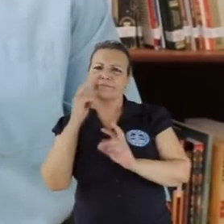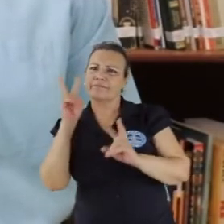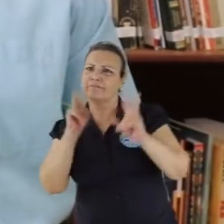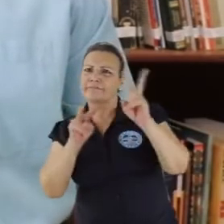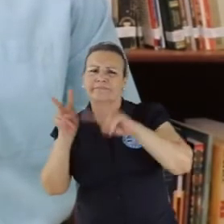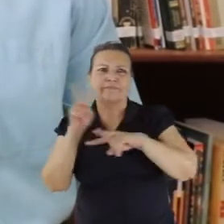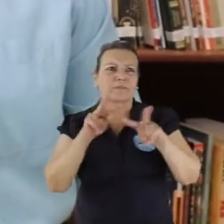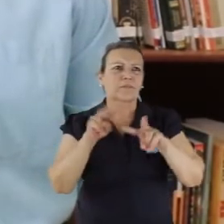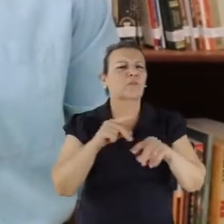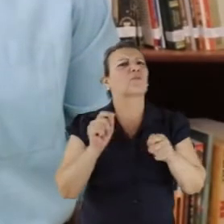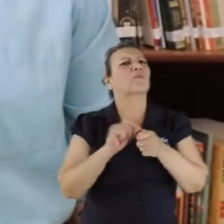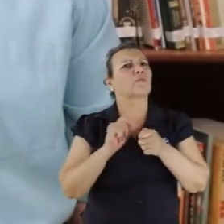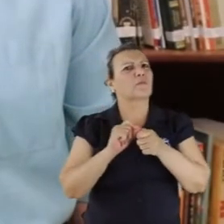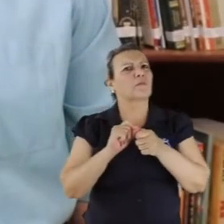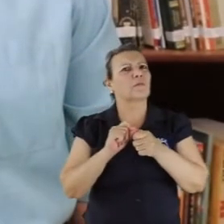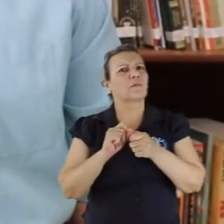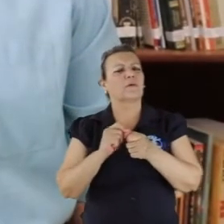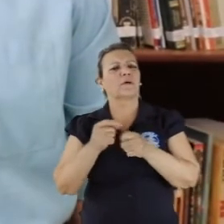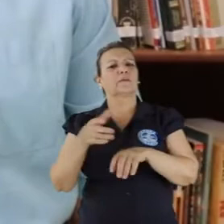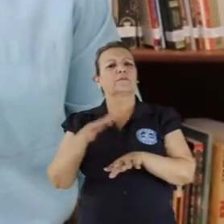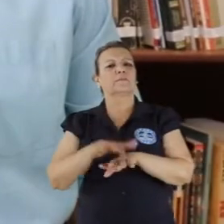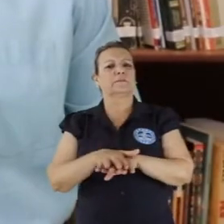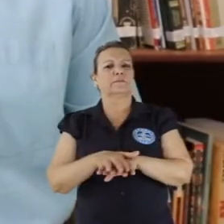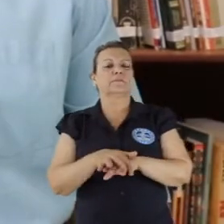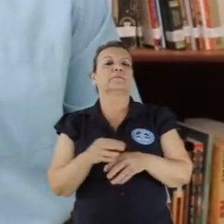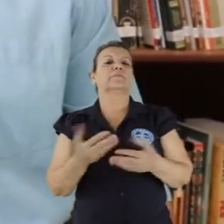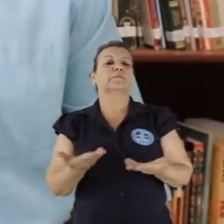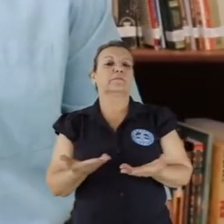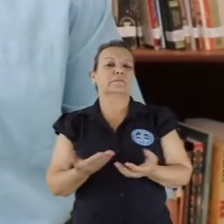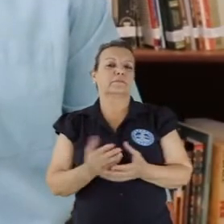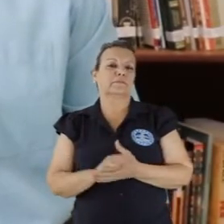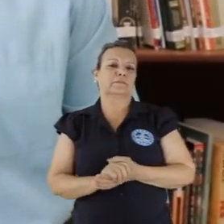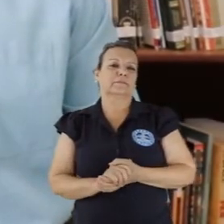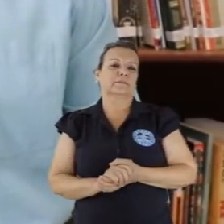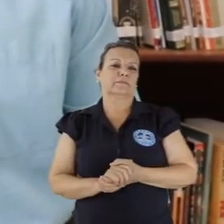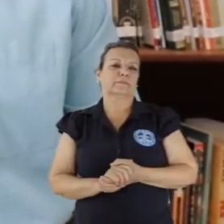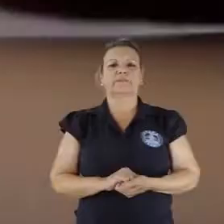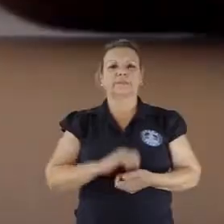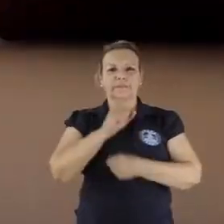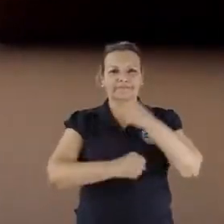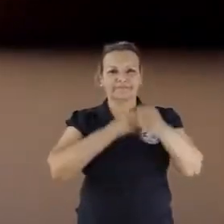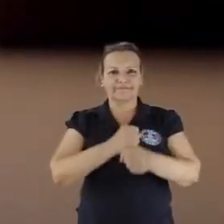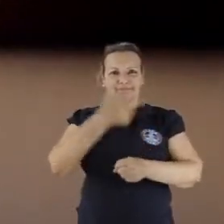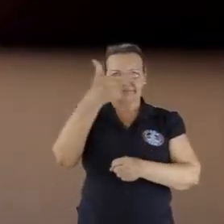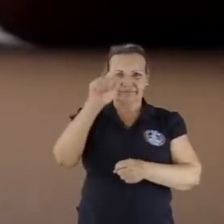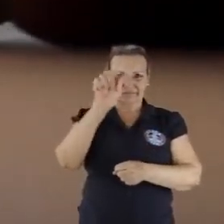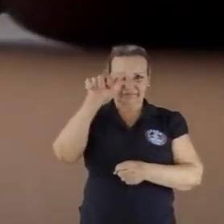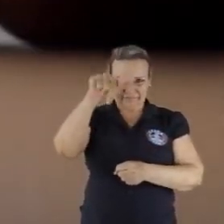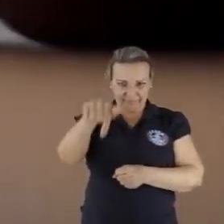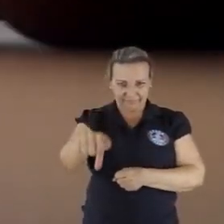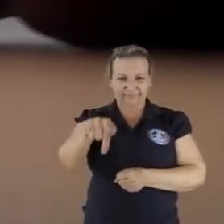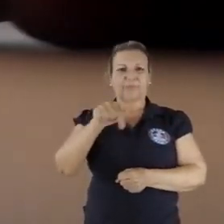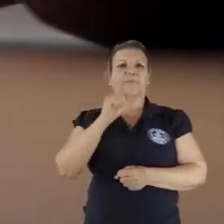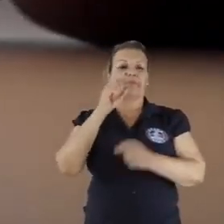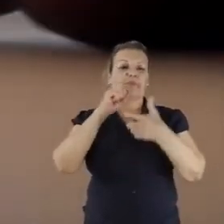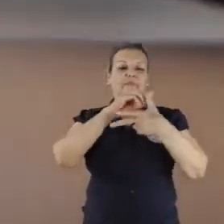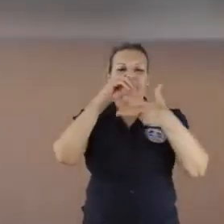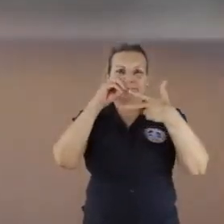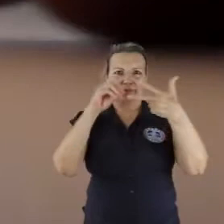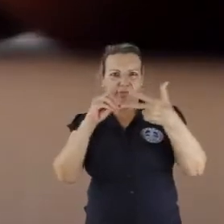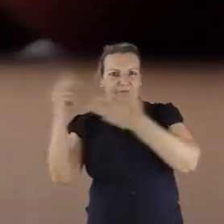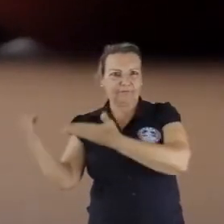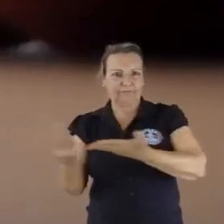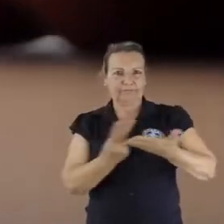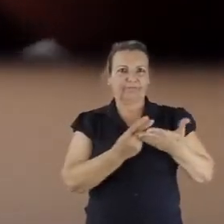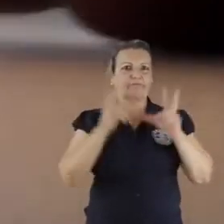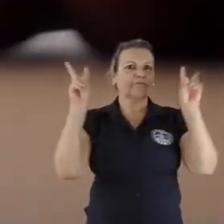termo inclusão nos aparece o tempo todo. E o que fazemos a esse respeito? Em 2017, o Enem trouxe como tema